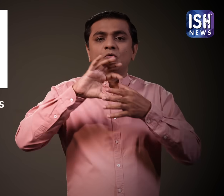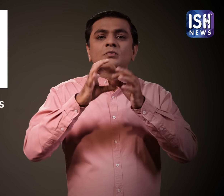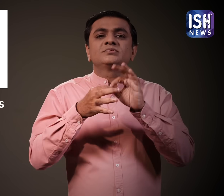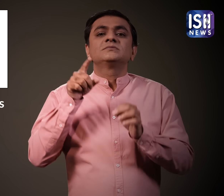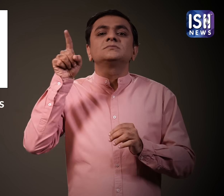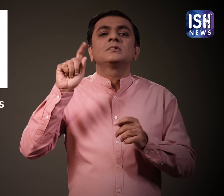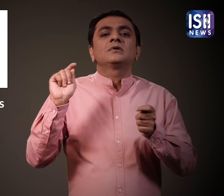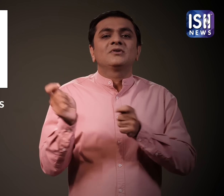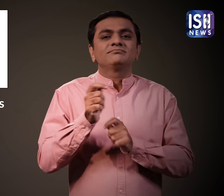दिया है